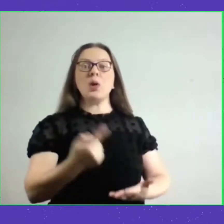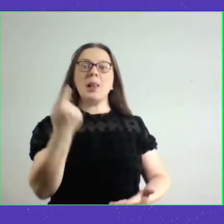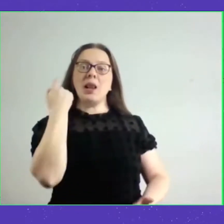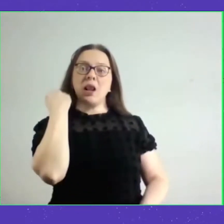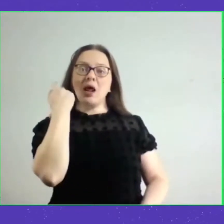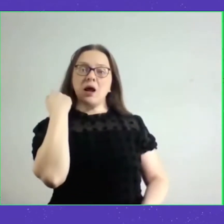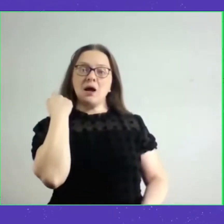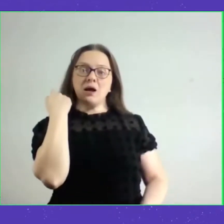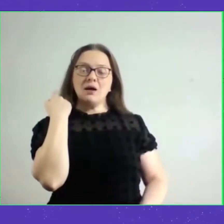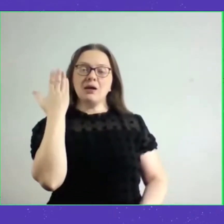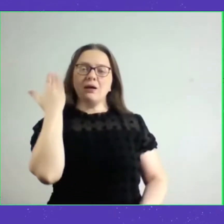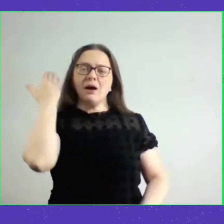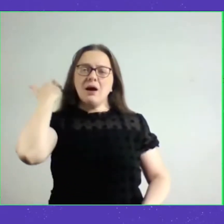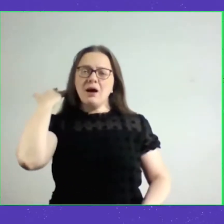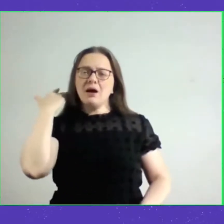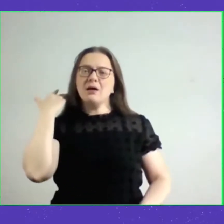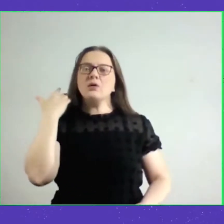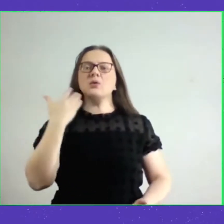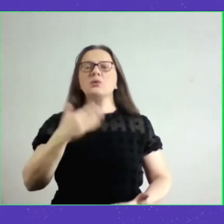vida dele é do céu.